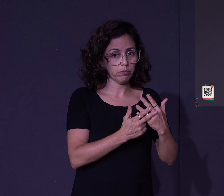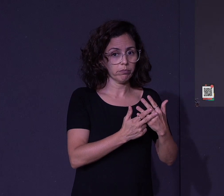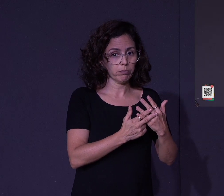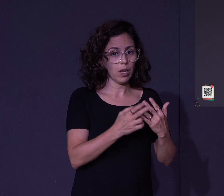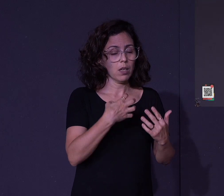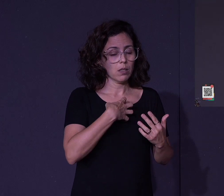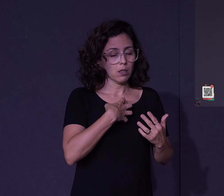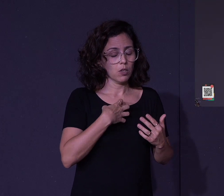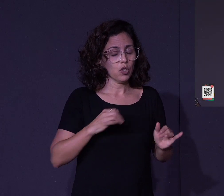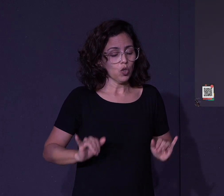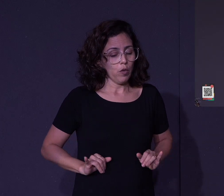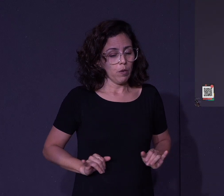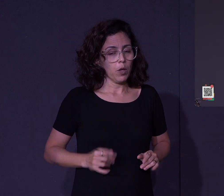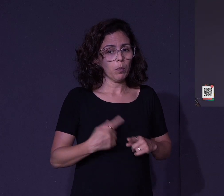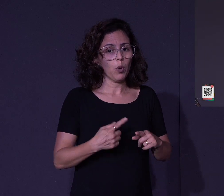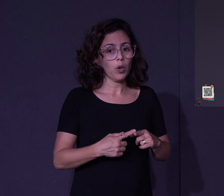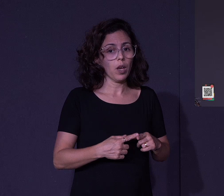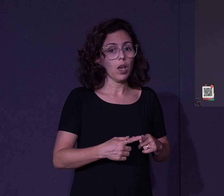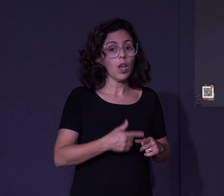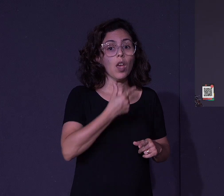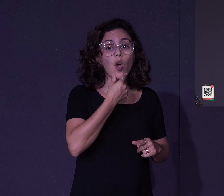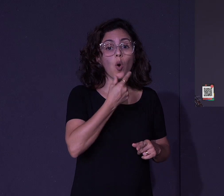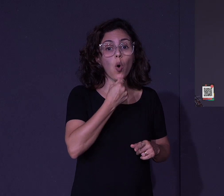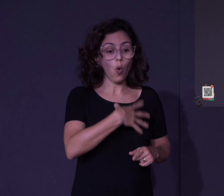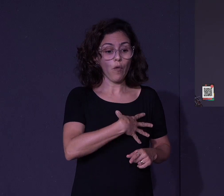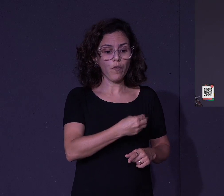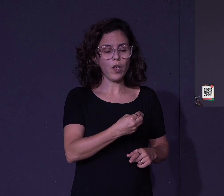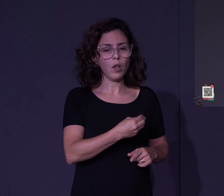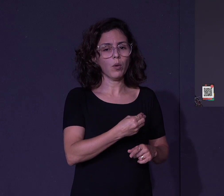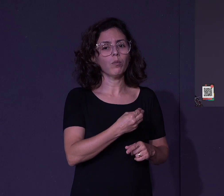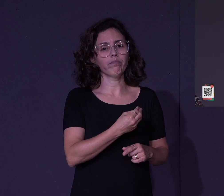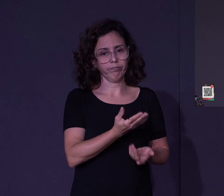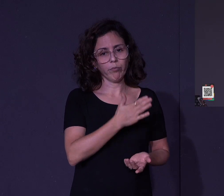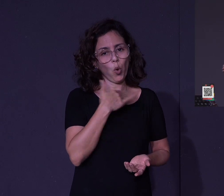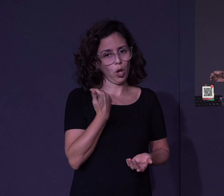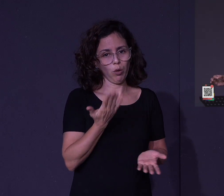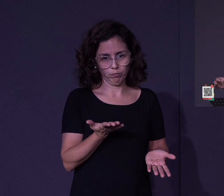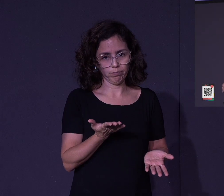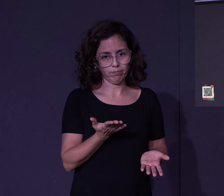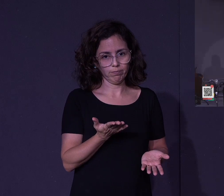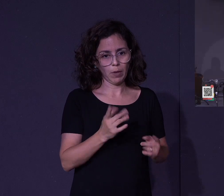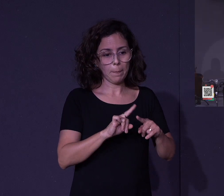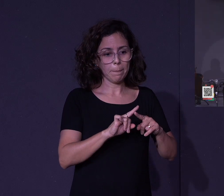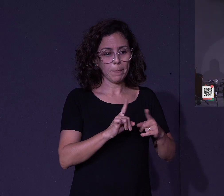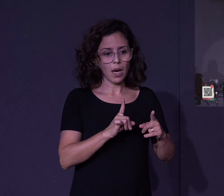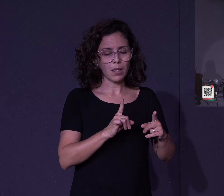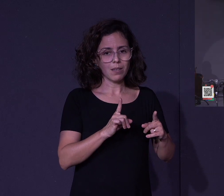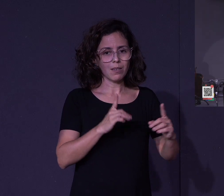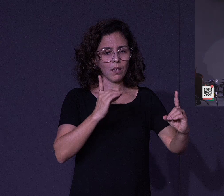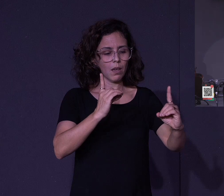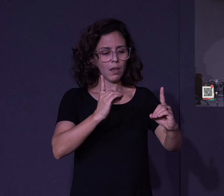hora certa, você pode dizer amém? Você pode descansar na bondade do Senhor? Tu não